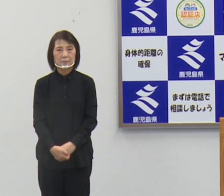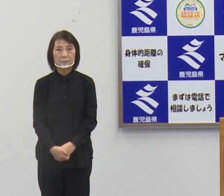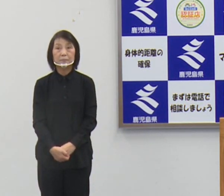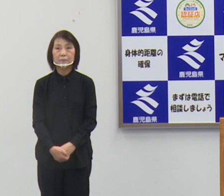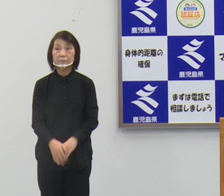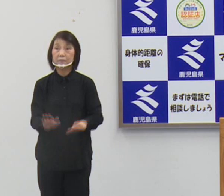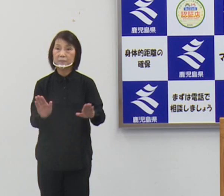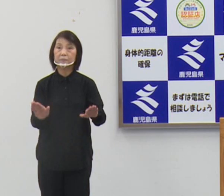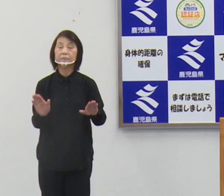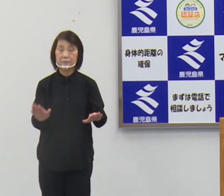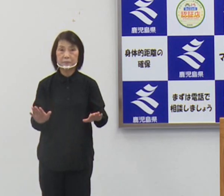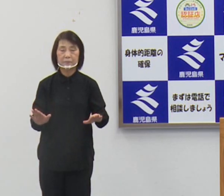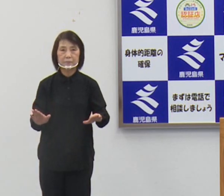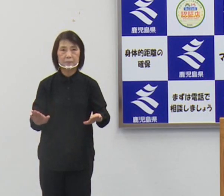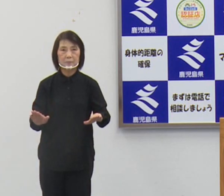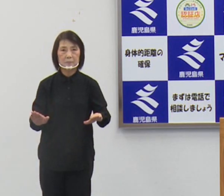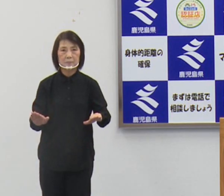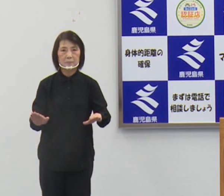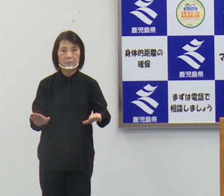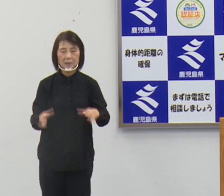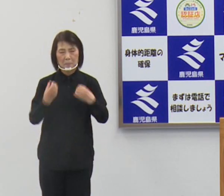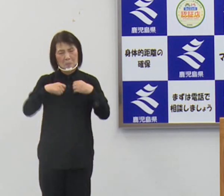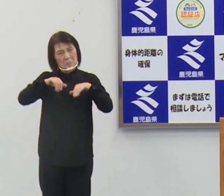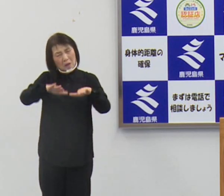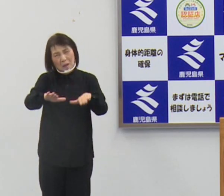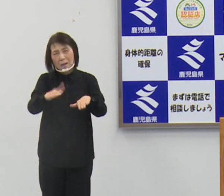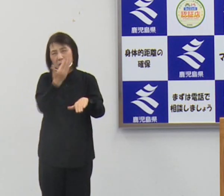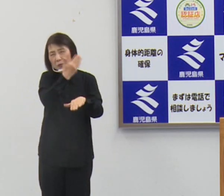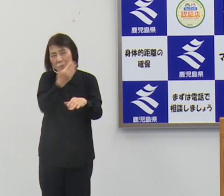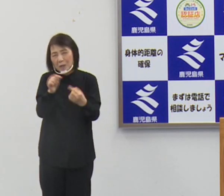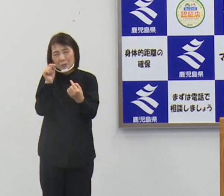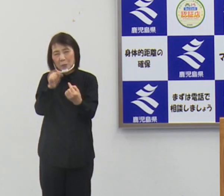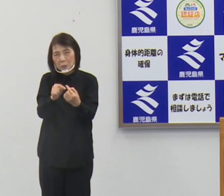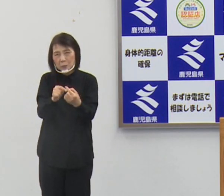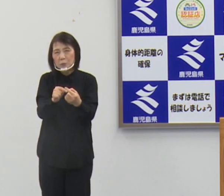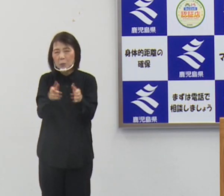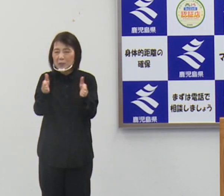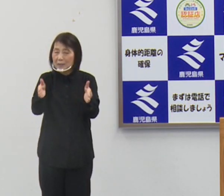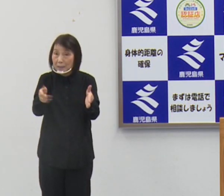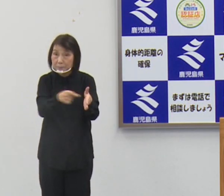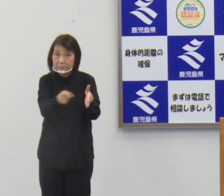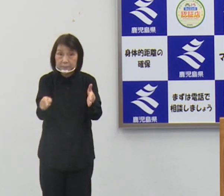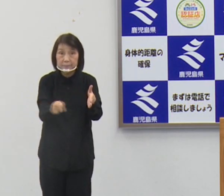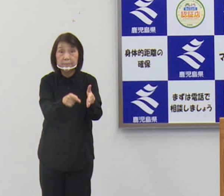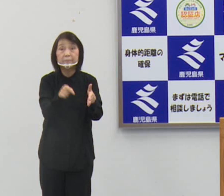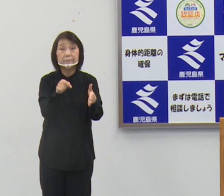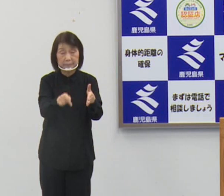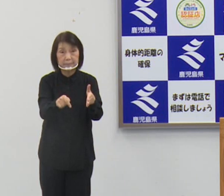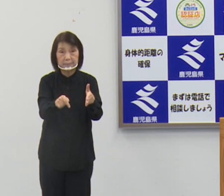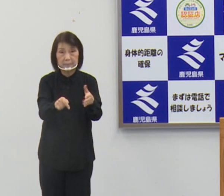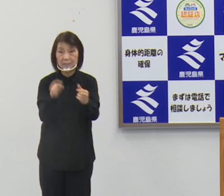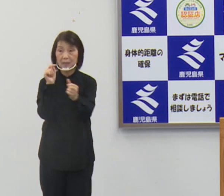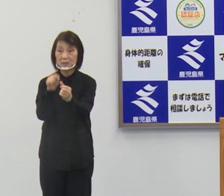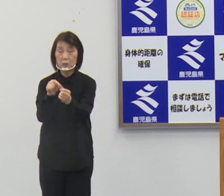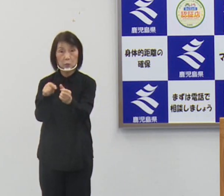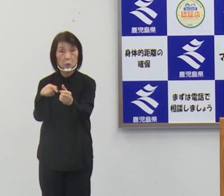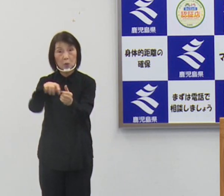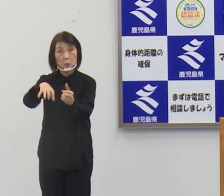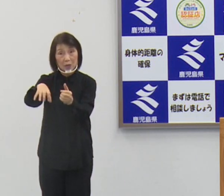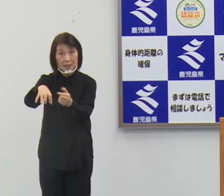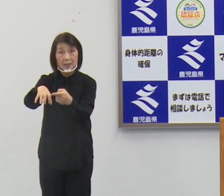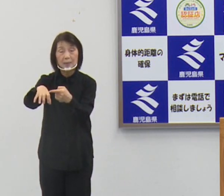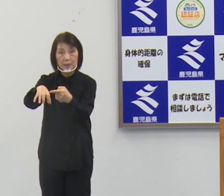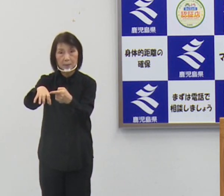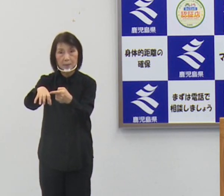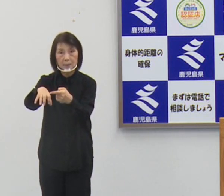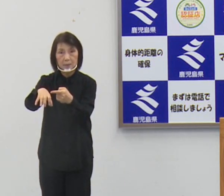なお、現在のまん延防止等重点措置の適用期間中に、この措置区域内において